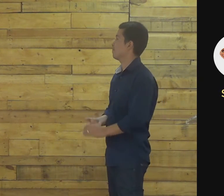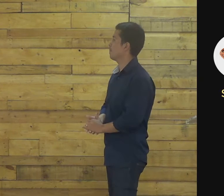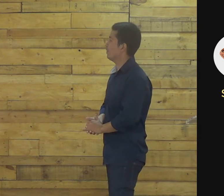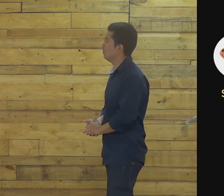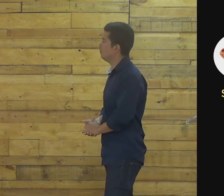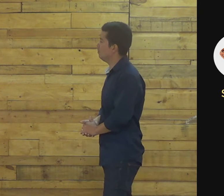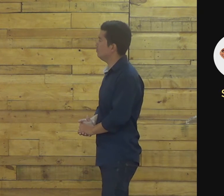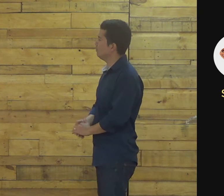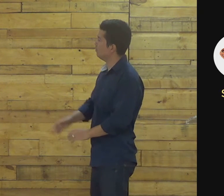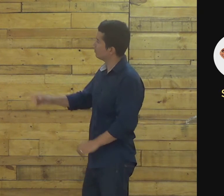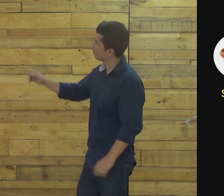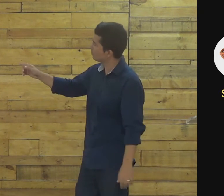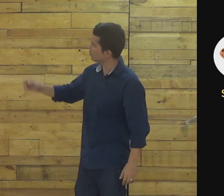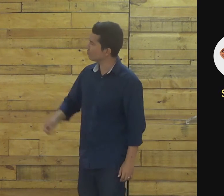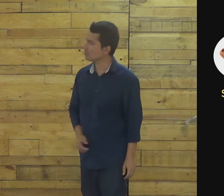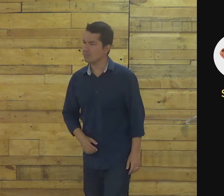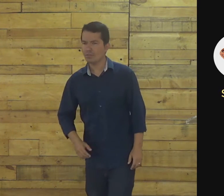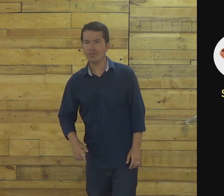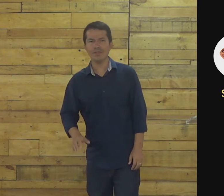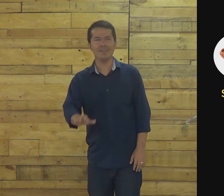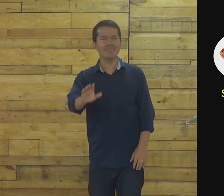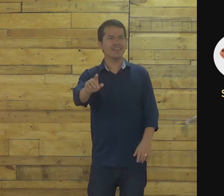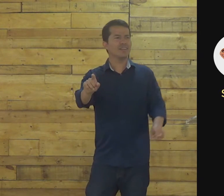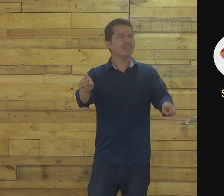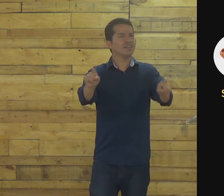Não se esqueçam disso.